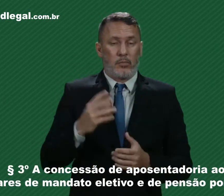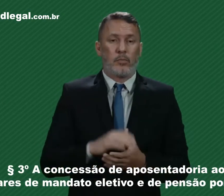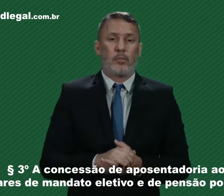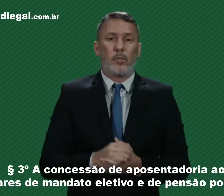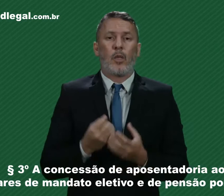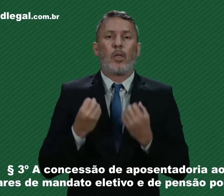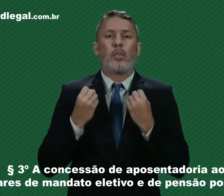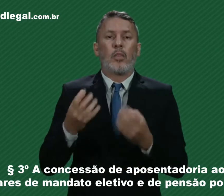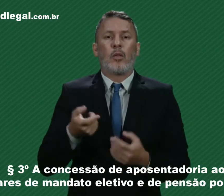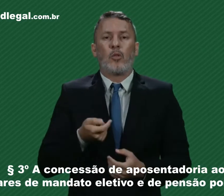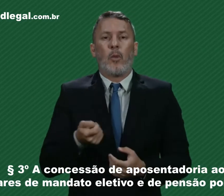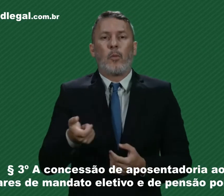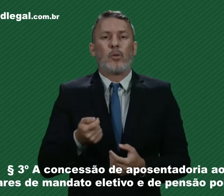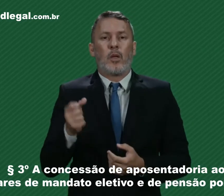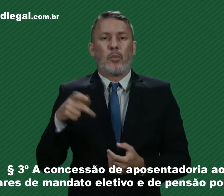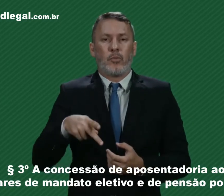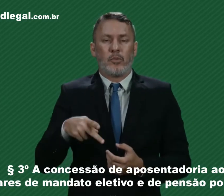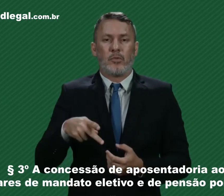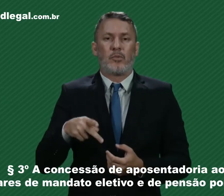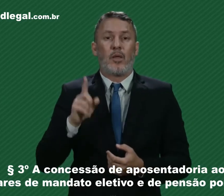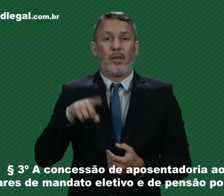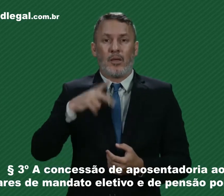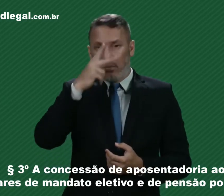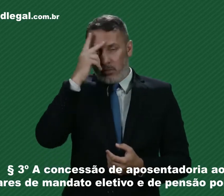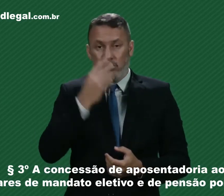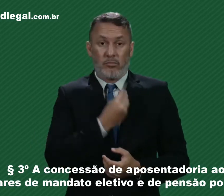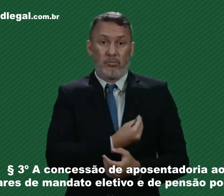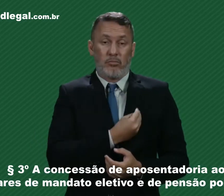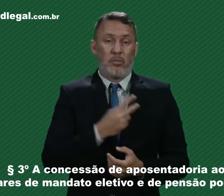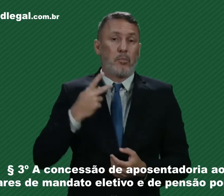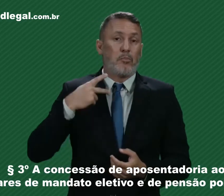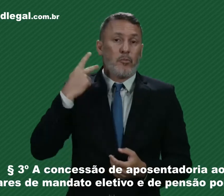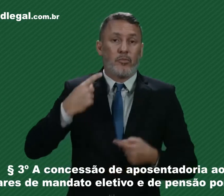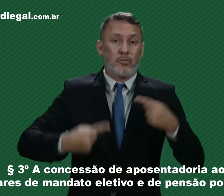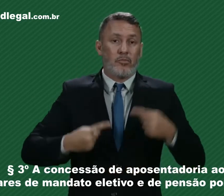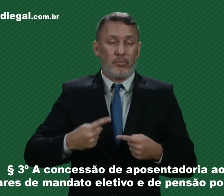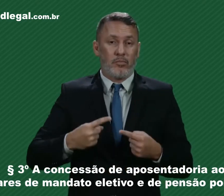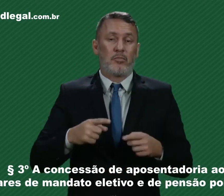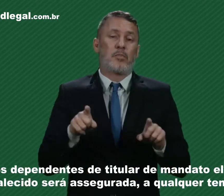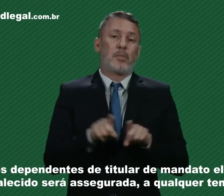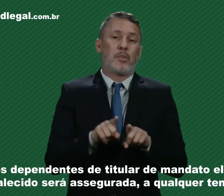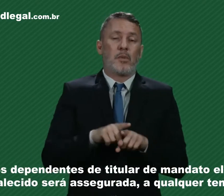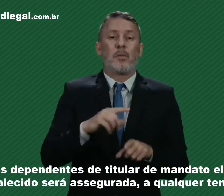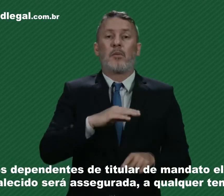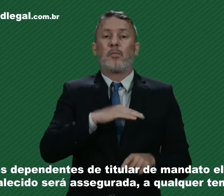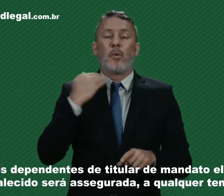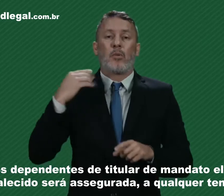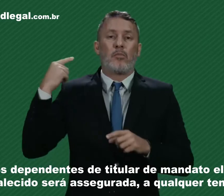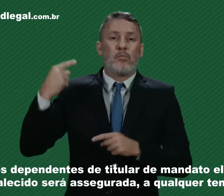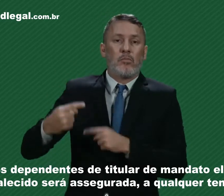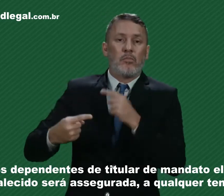A concessão de aposentadoria aos titulares de mandato eletivo e de pensão por morte aos